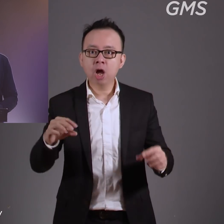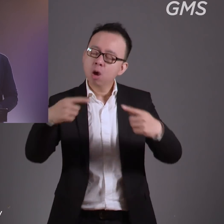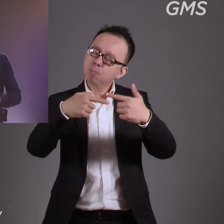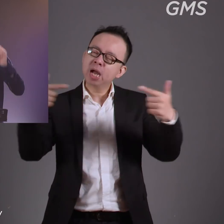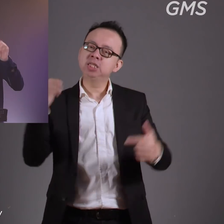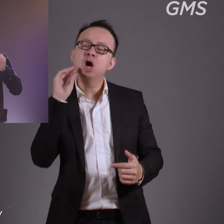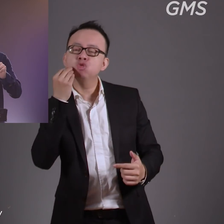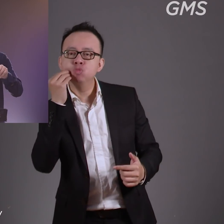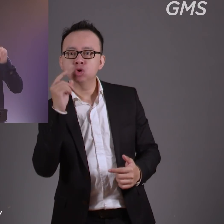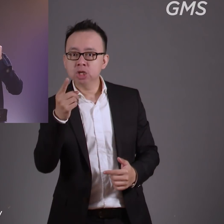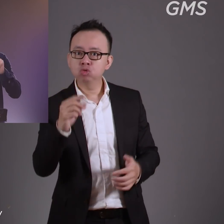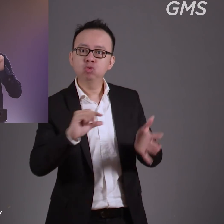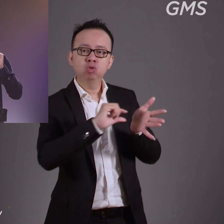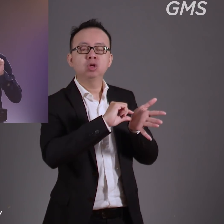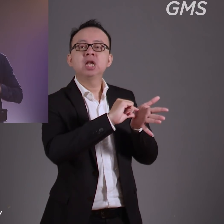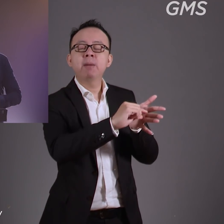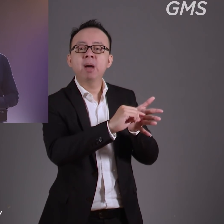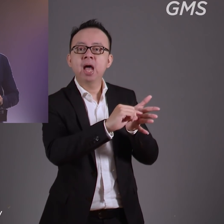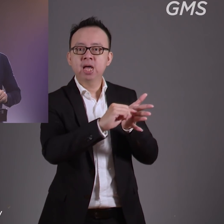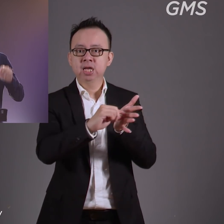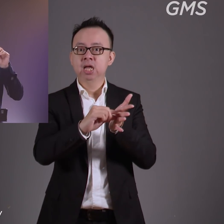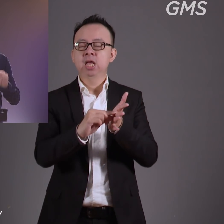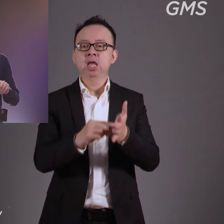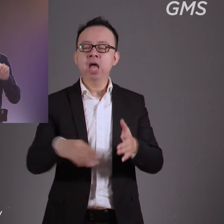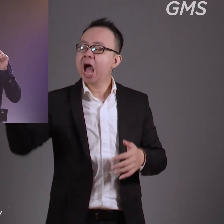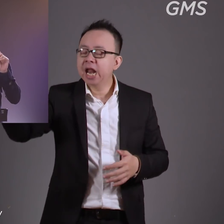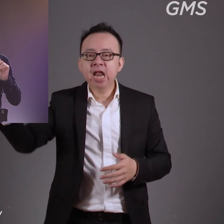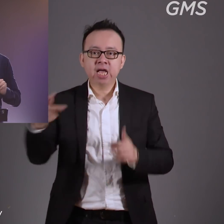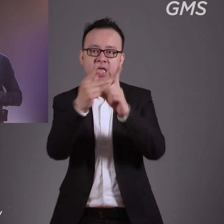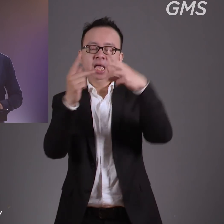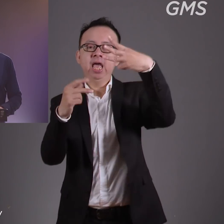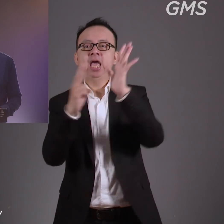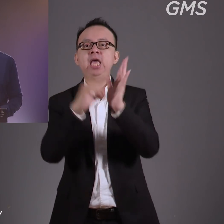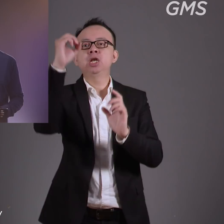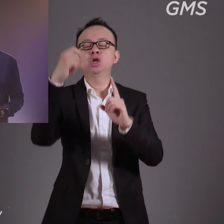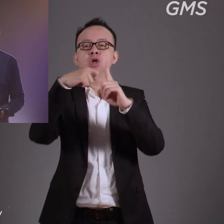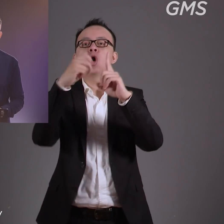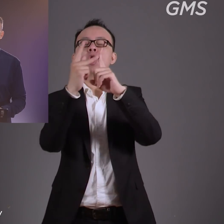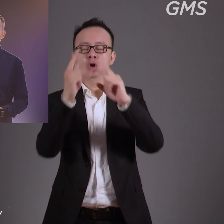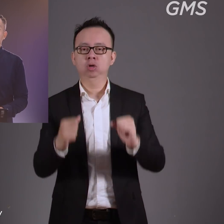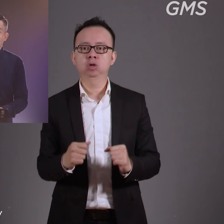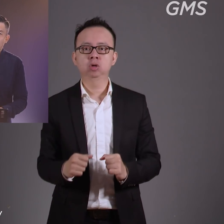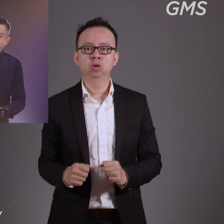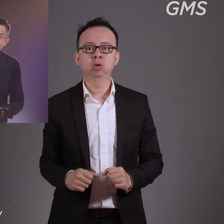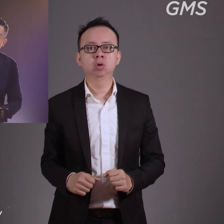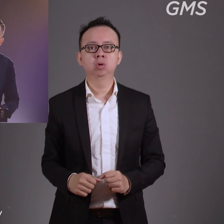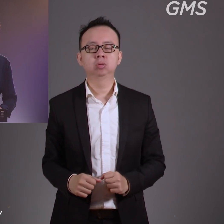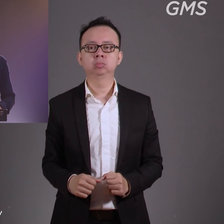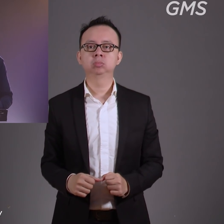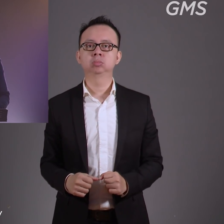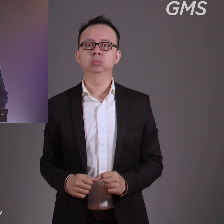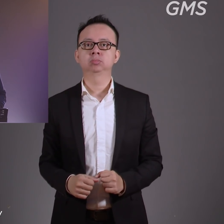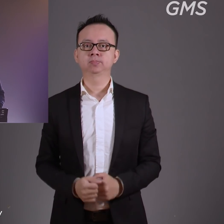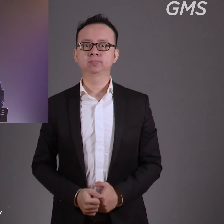dia, adalah langsung the son of Enoch, putranya Henok. Tahukah, your spiritual